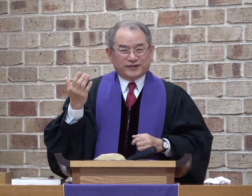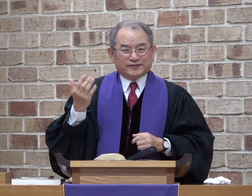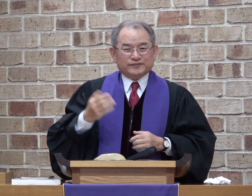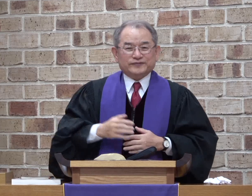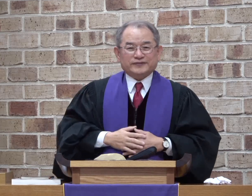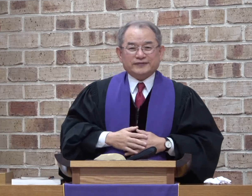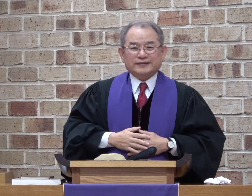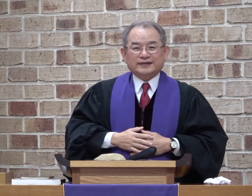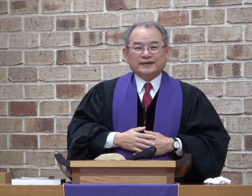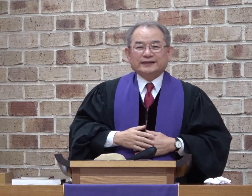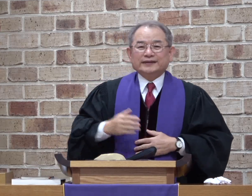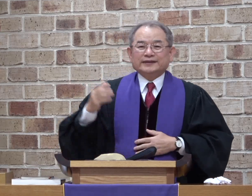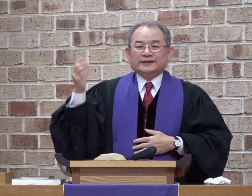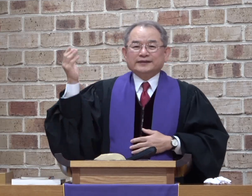됩니다.